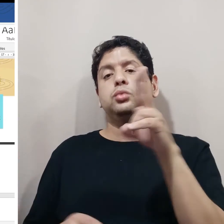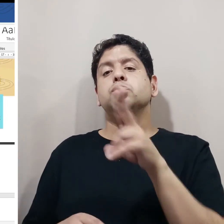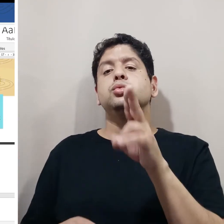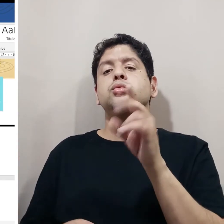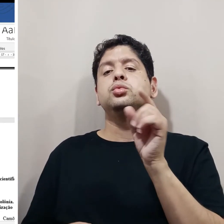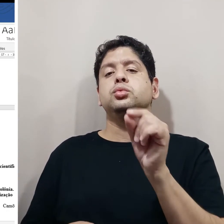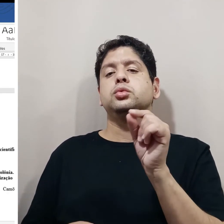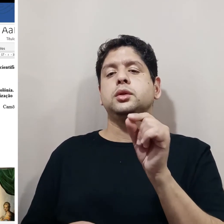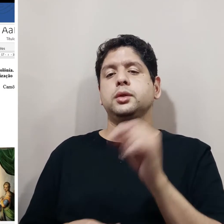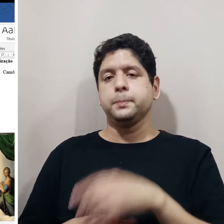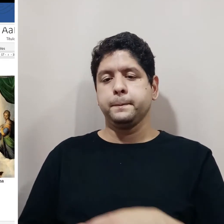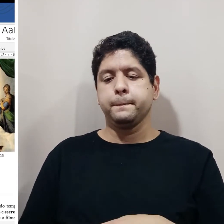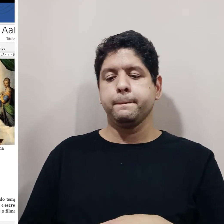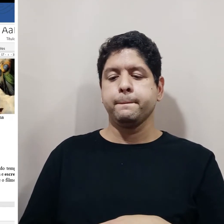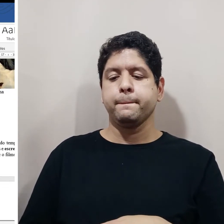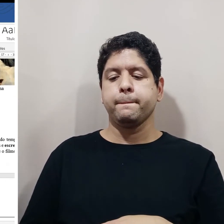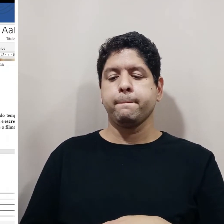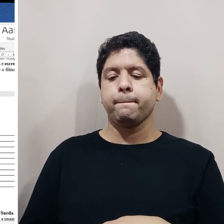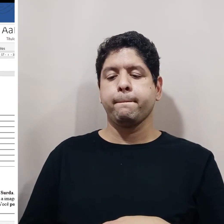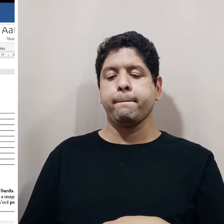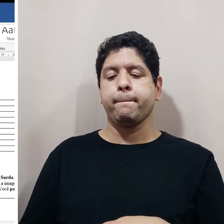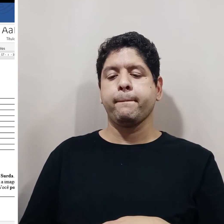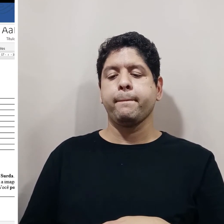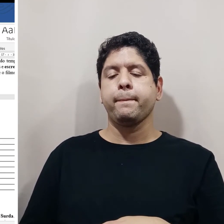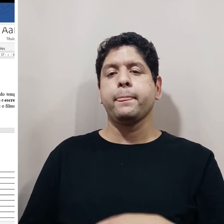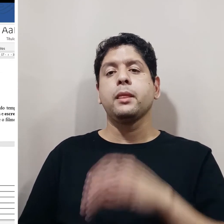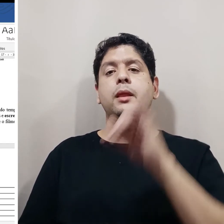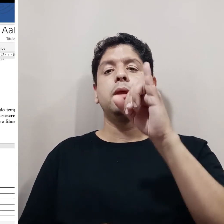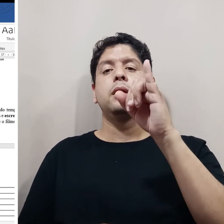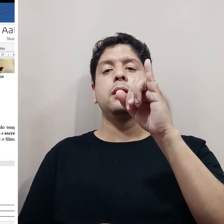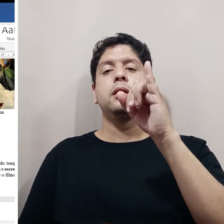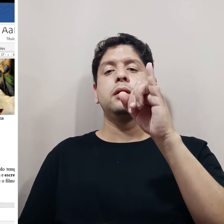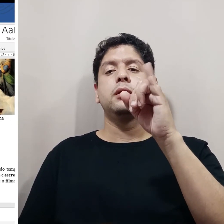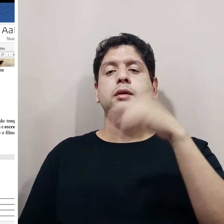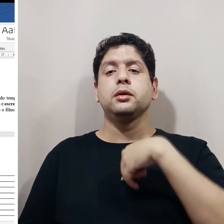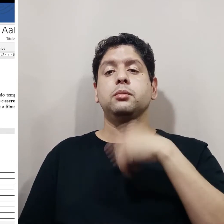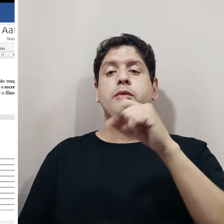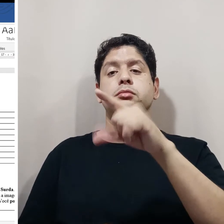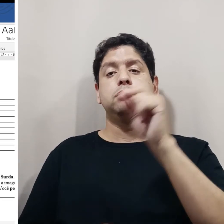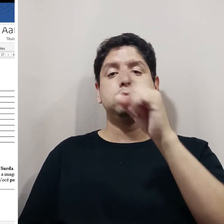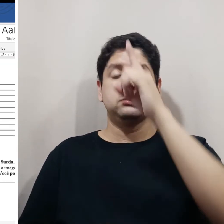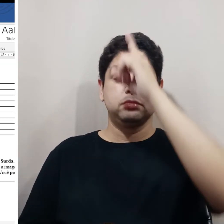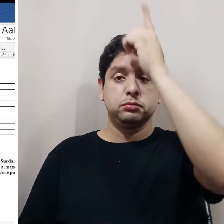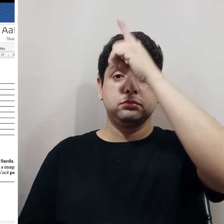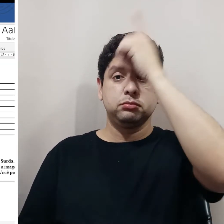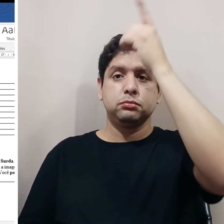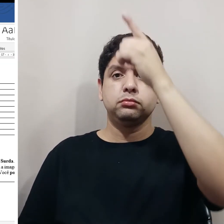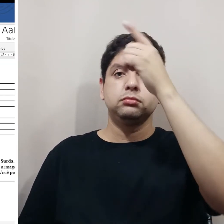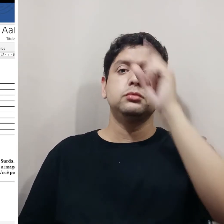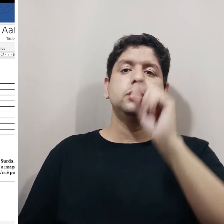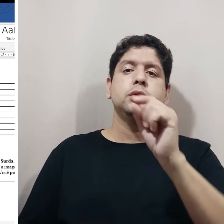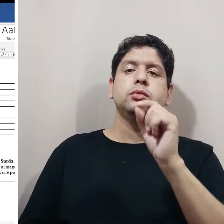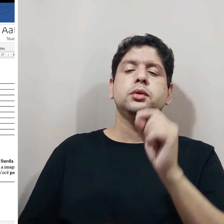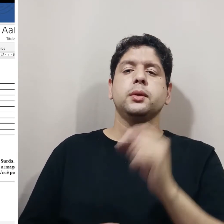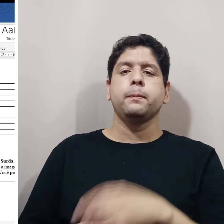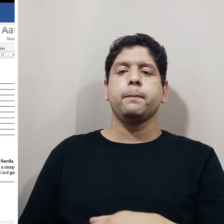porquê, né, delas ter sido importante, né? Eu posso colocar, por exemplo, posso citar aqui,